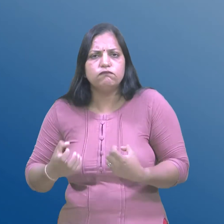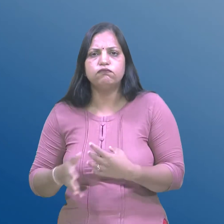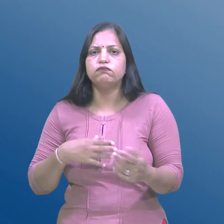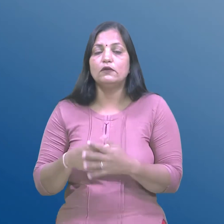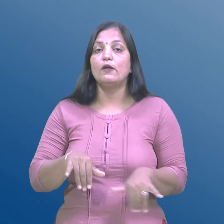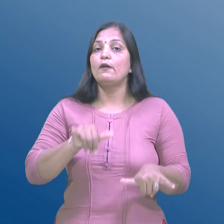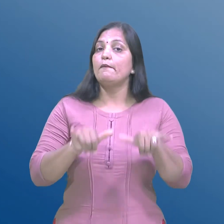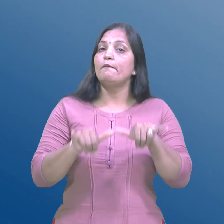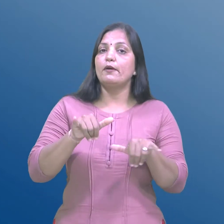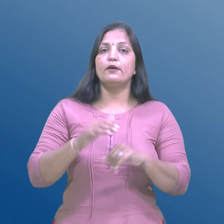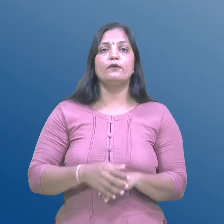રીતે સંતોષી શકે.